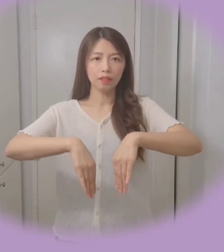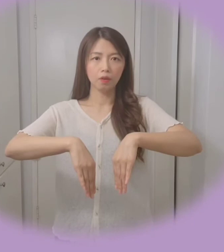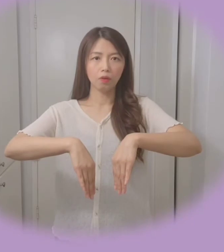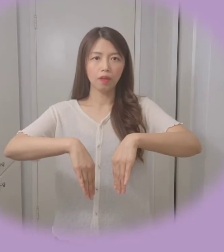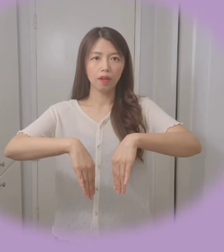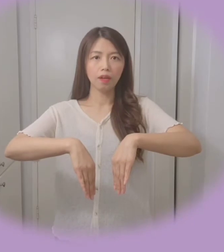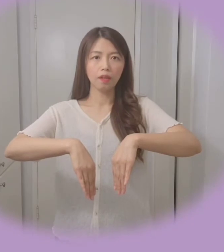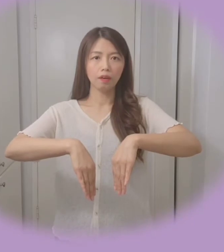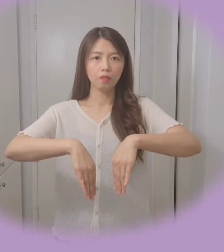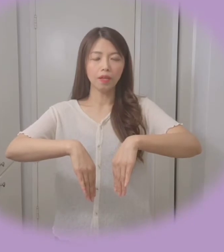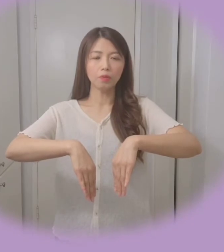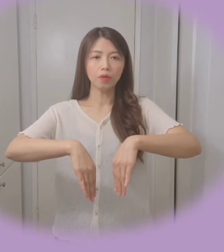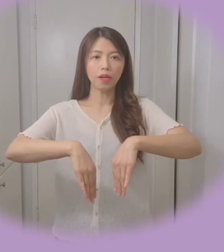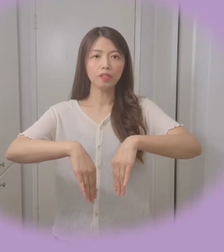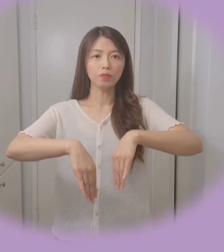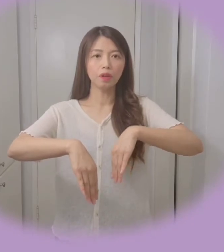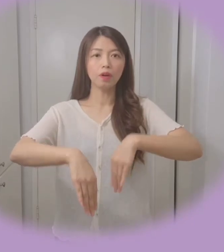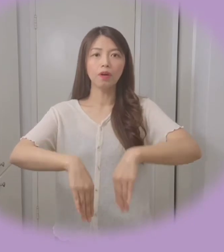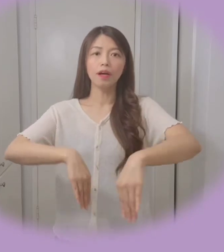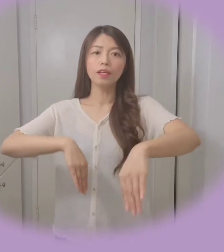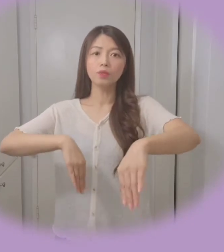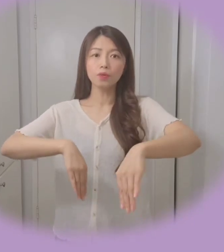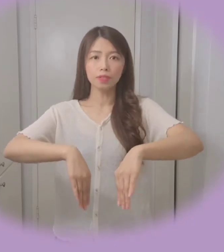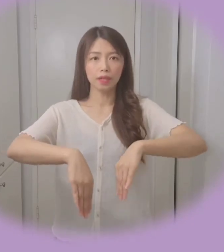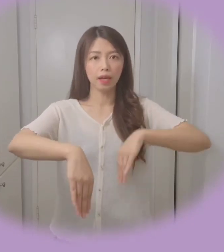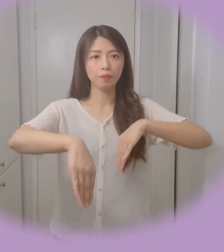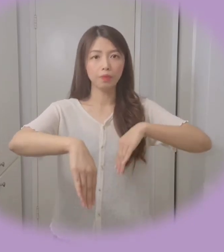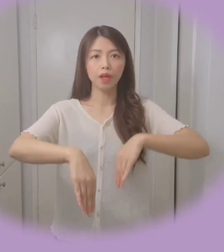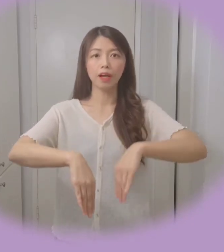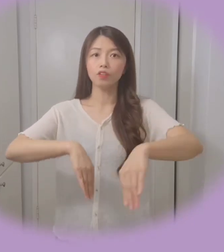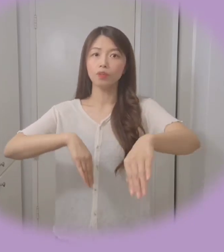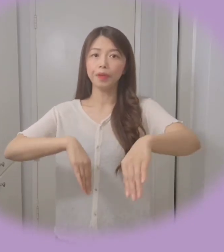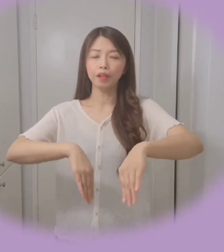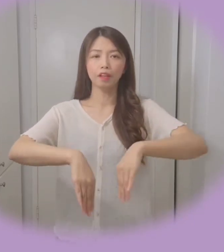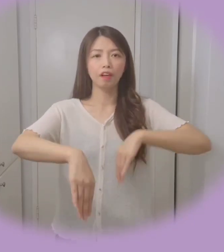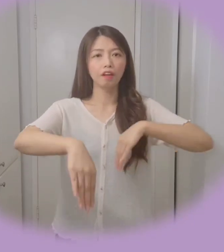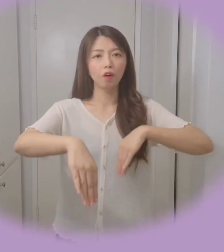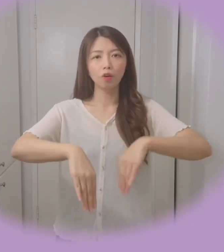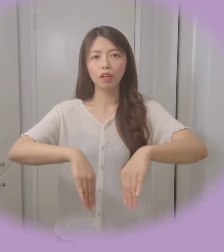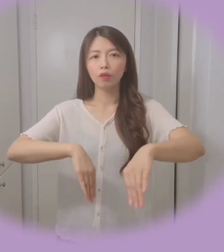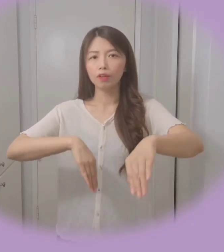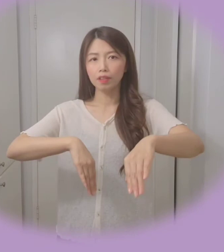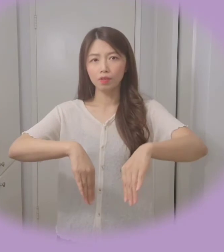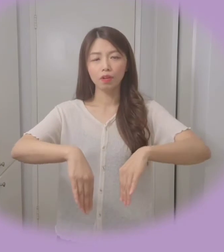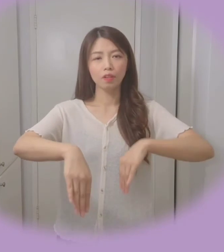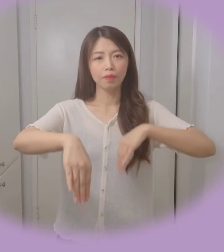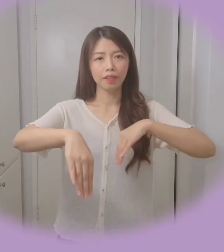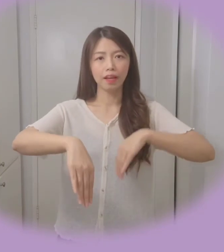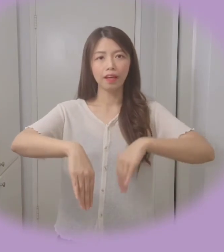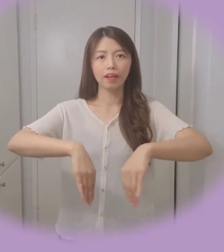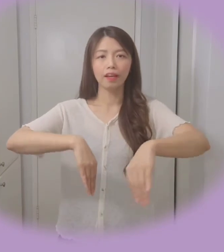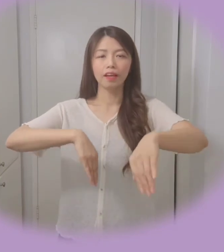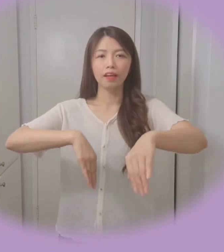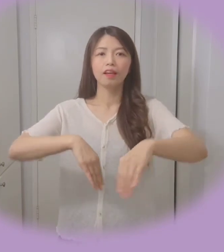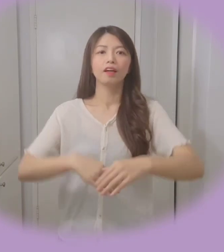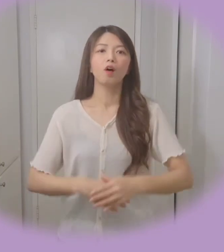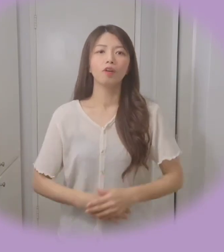손등이 같이 이렇게 마주보게 하시고요. 한 손씩 앞으로 나가주시면 거리라고 하는 뜻의 수어가